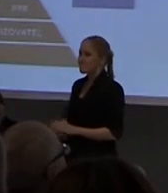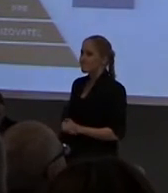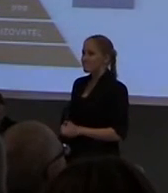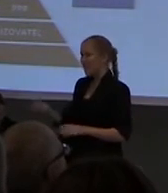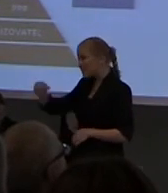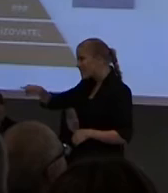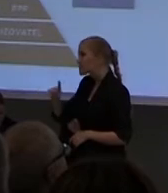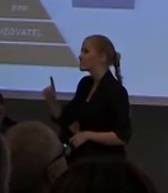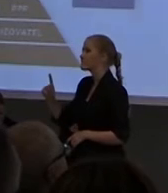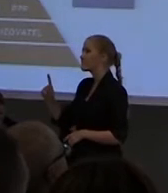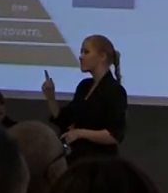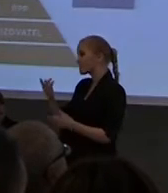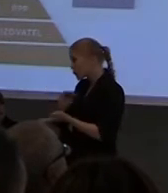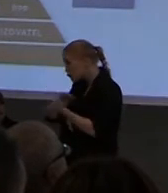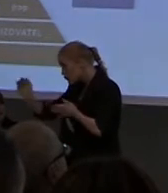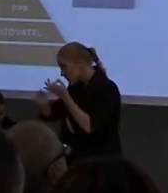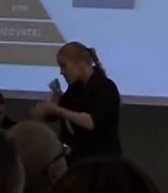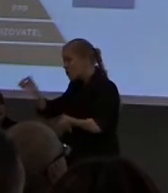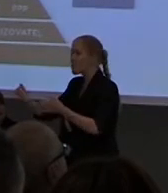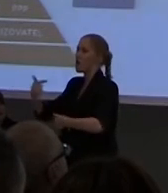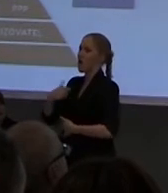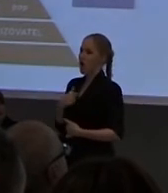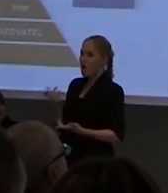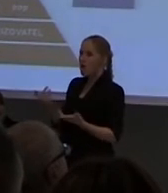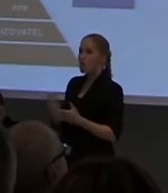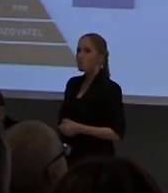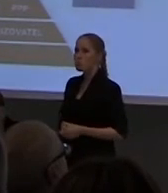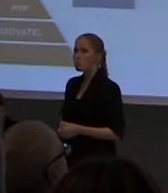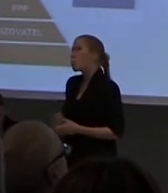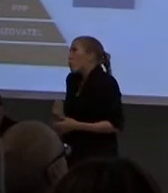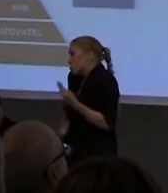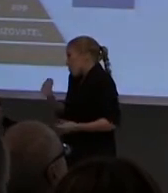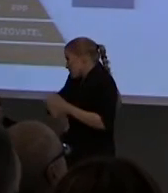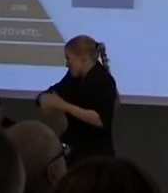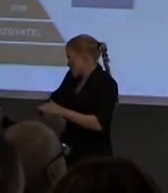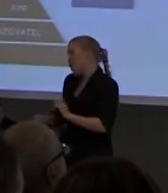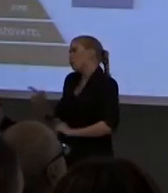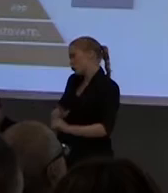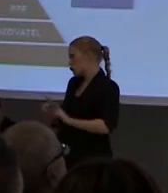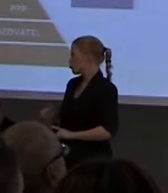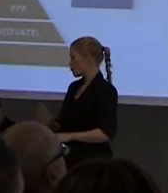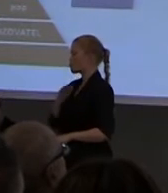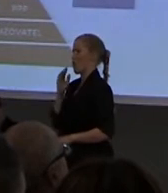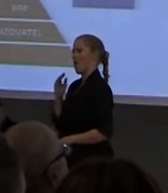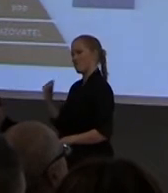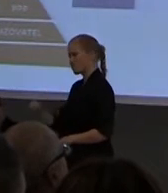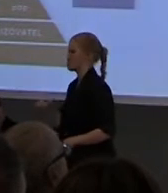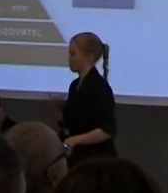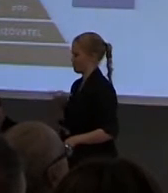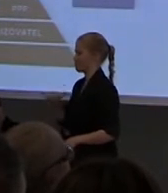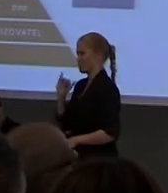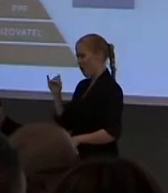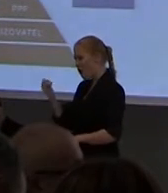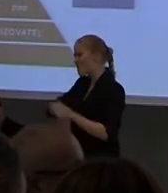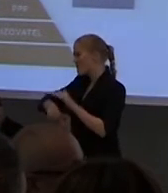pro vaše informace. Takže tak jakoby, já nevím, rád hraji fotbal, to mě strašně baví. Je to věc,